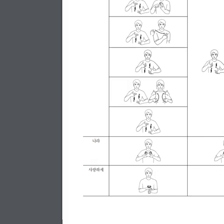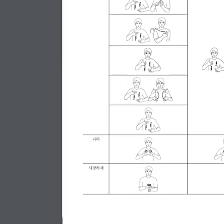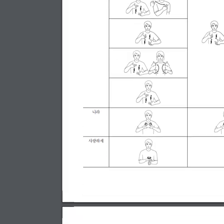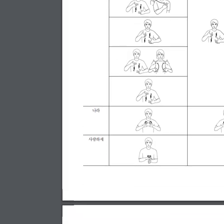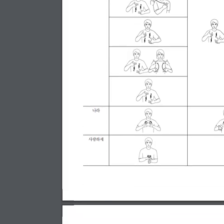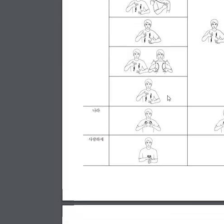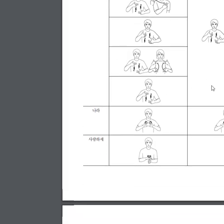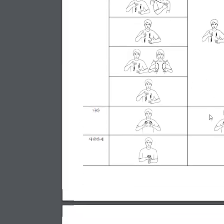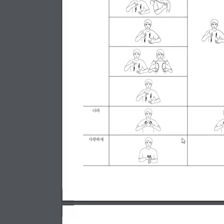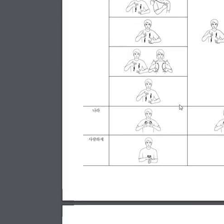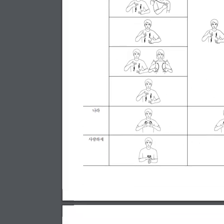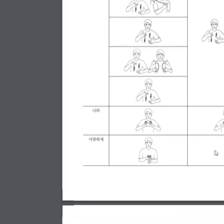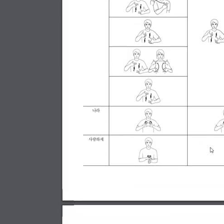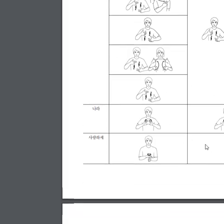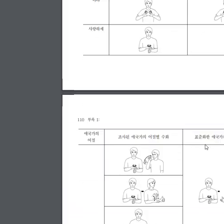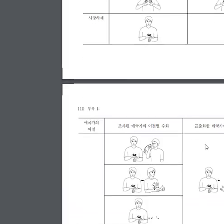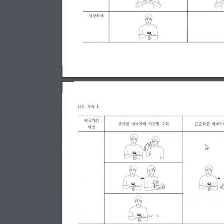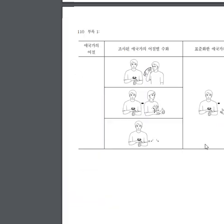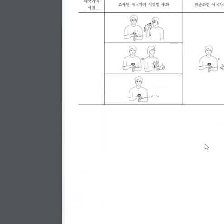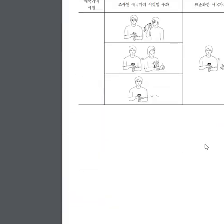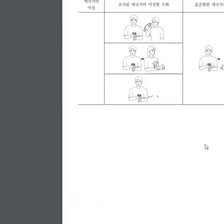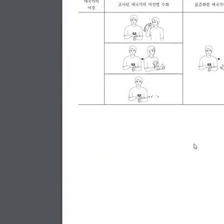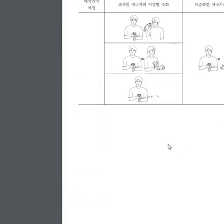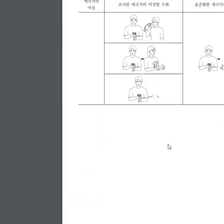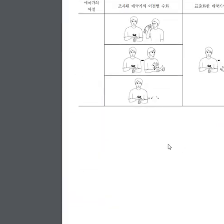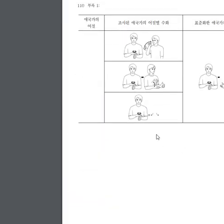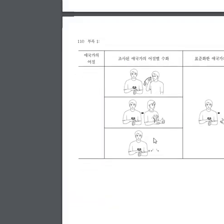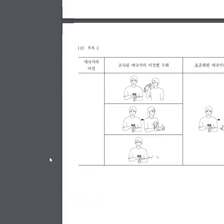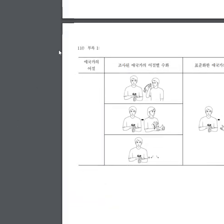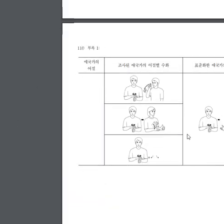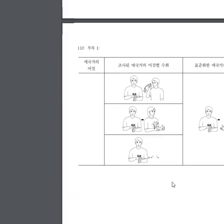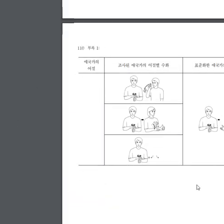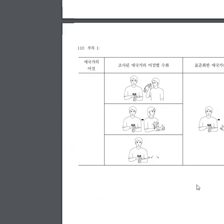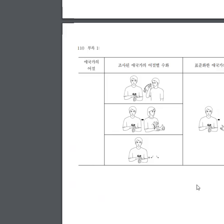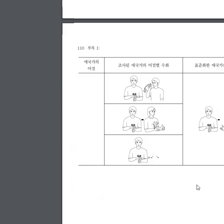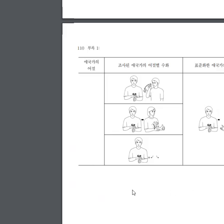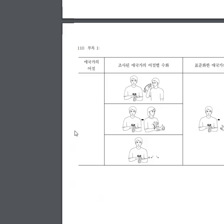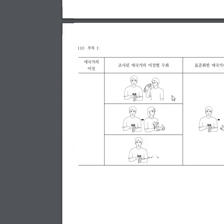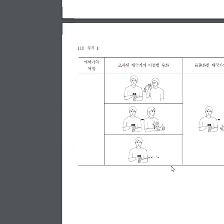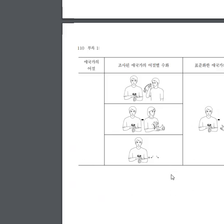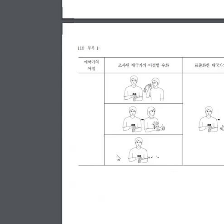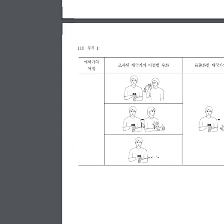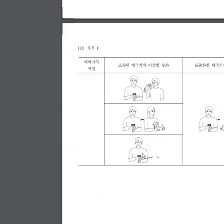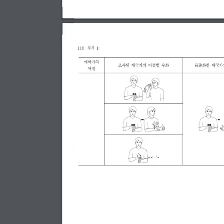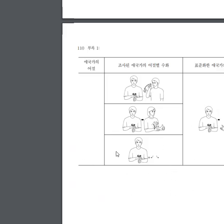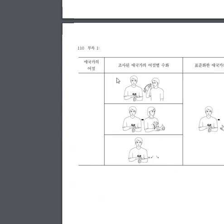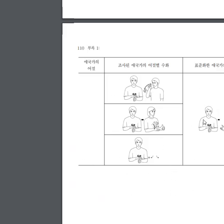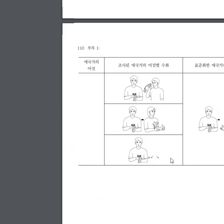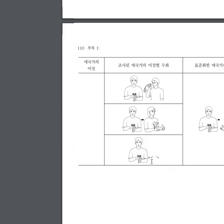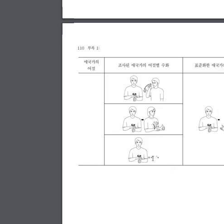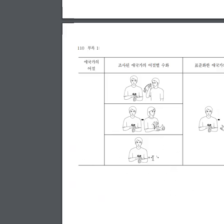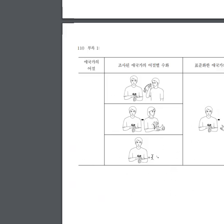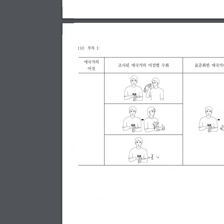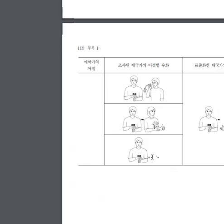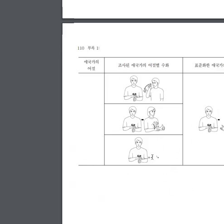선택이거나 뭐 이 한국어 문장이나 그